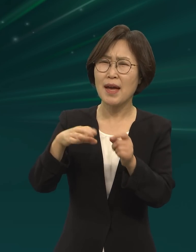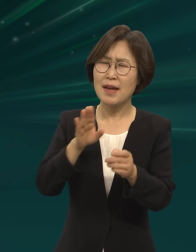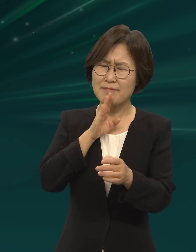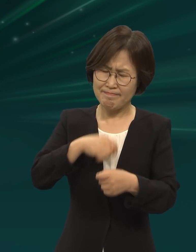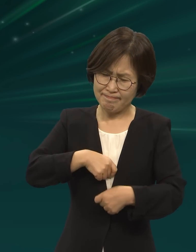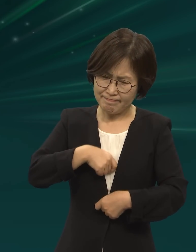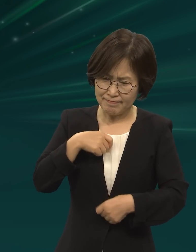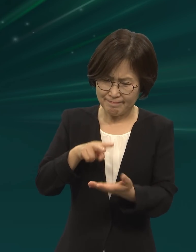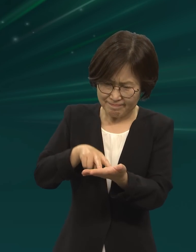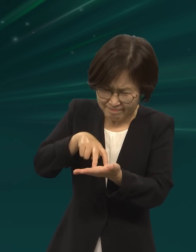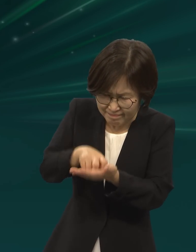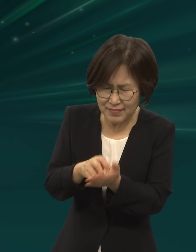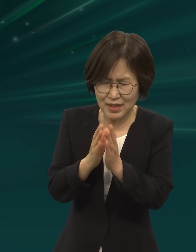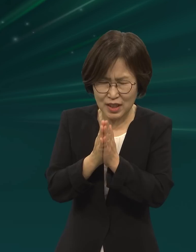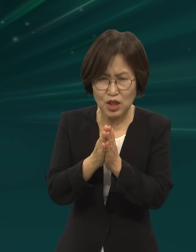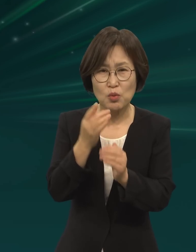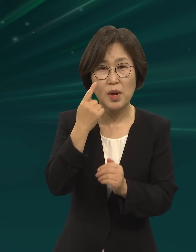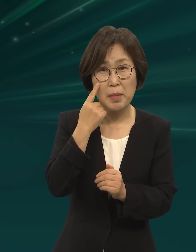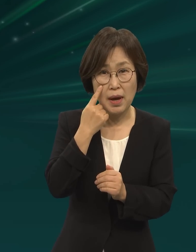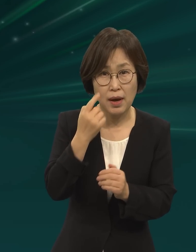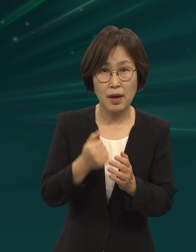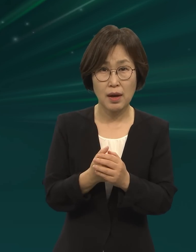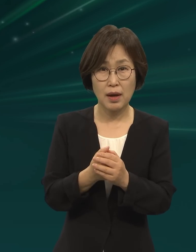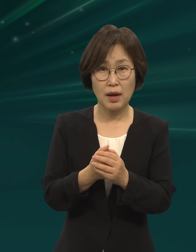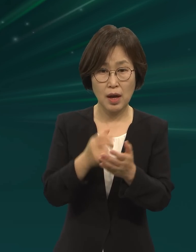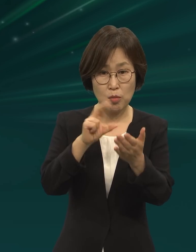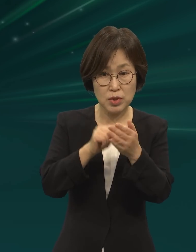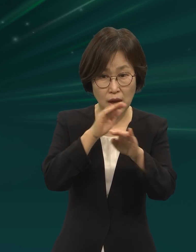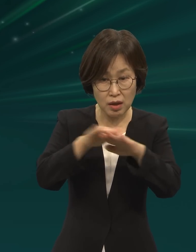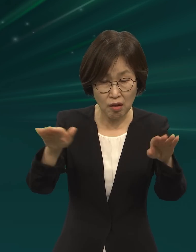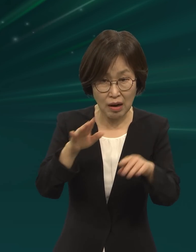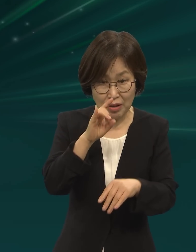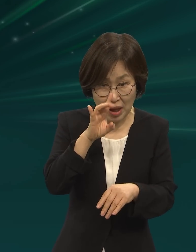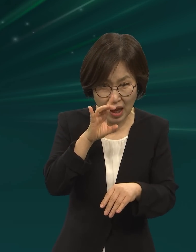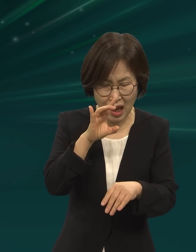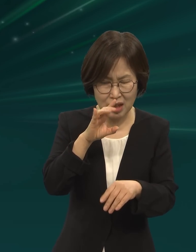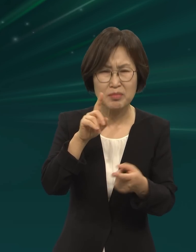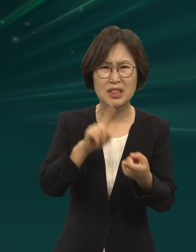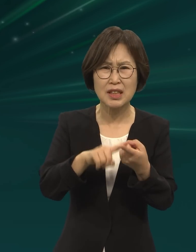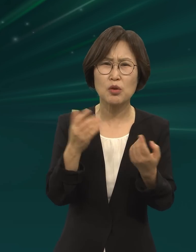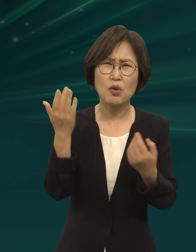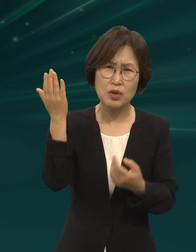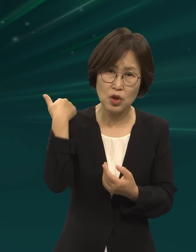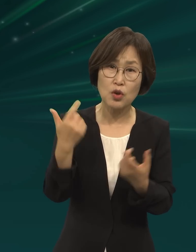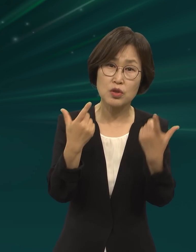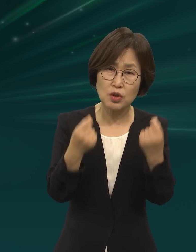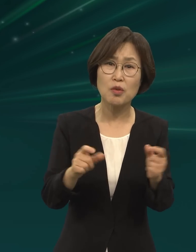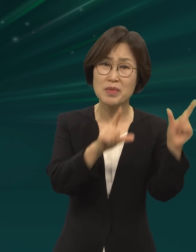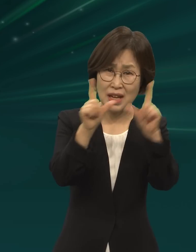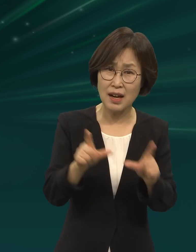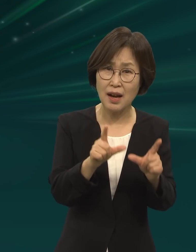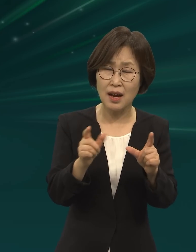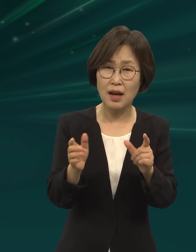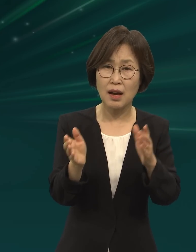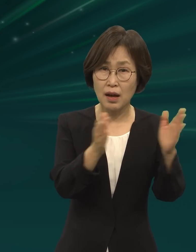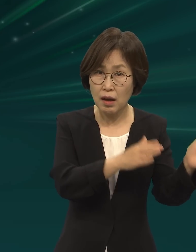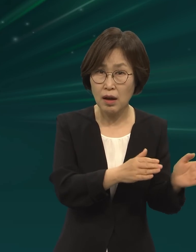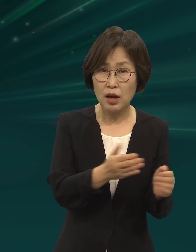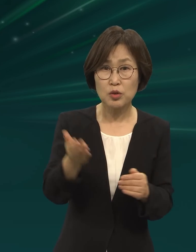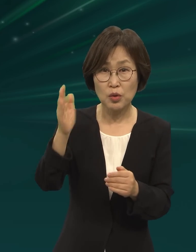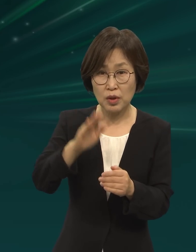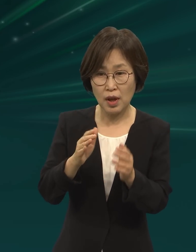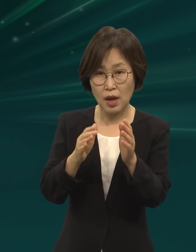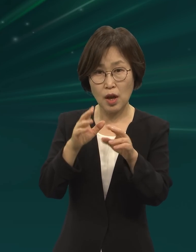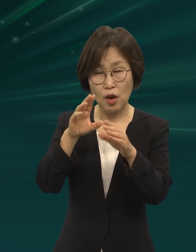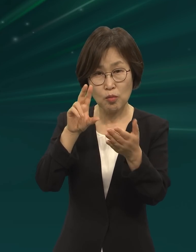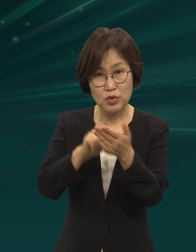기도해봐. 만약에 그 문제가 해결되지 않으면 네 마음대로 살아. 그러나 문제가 해결되면 예수님께 네